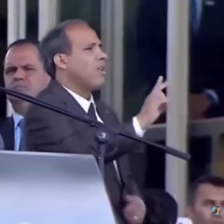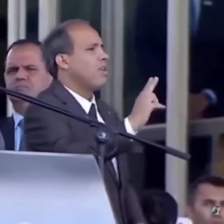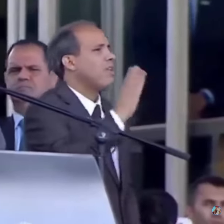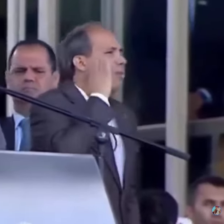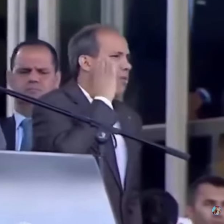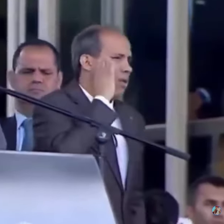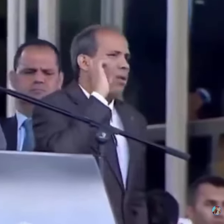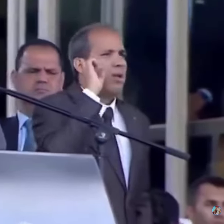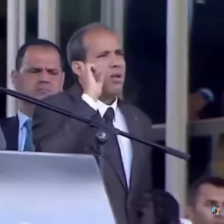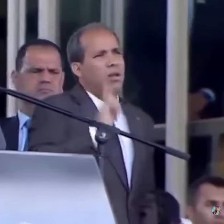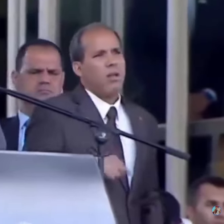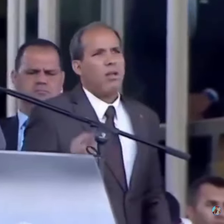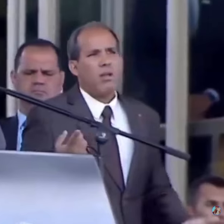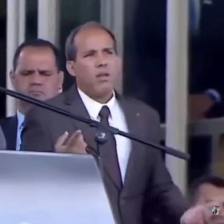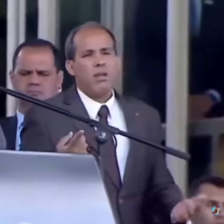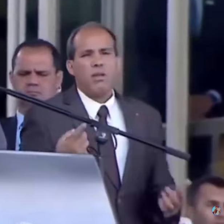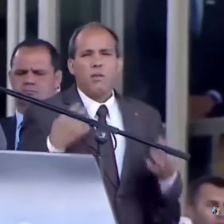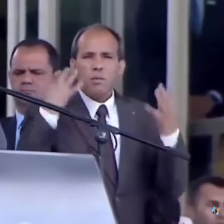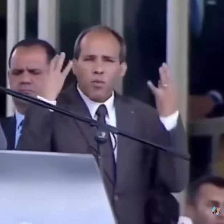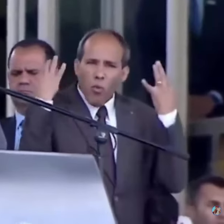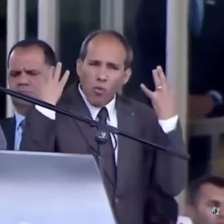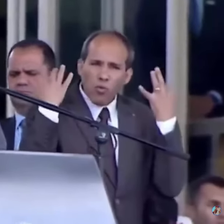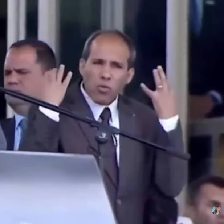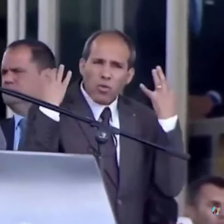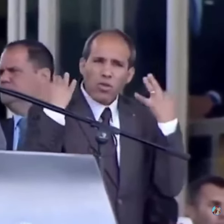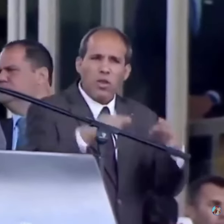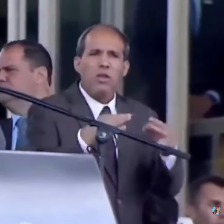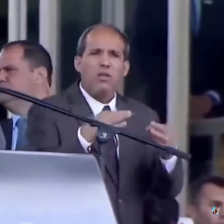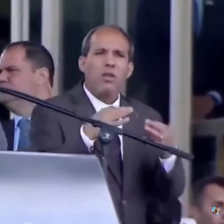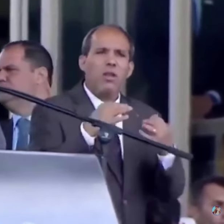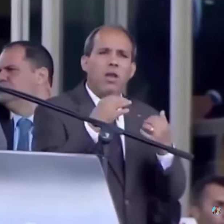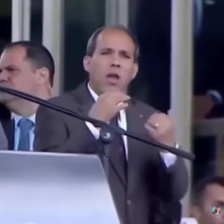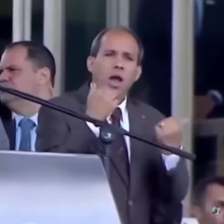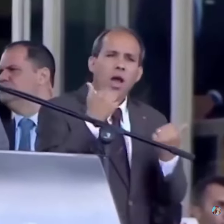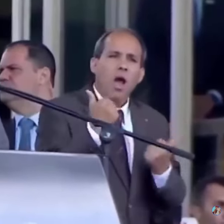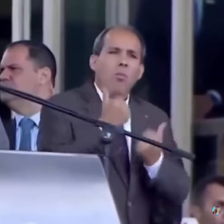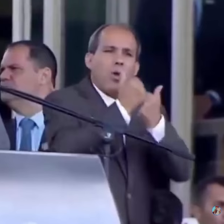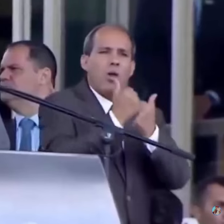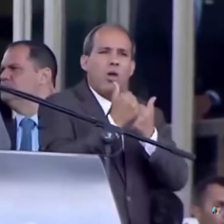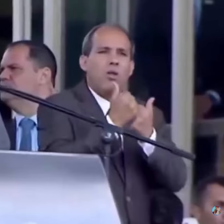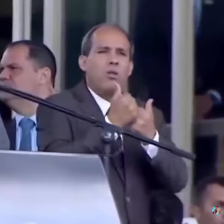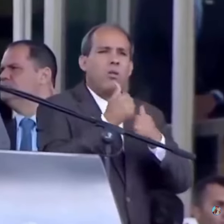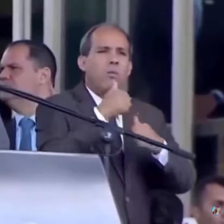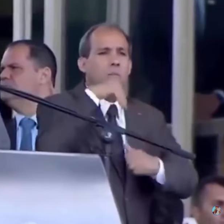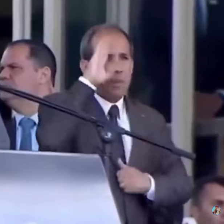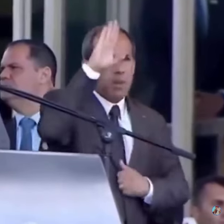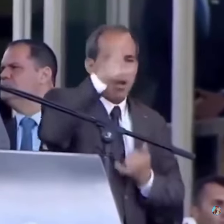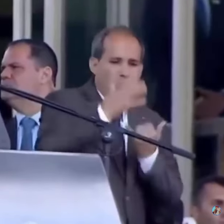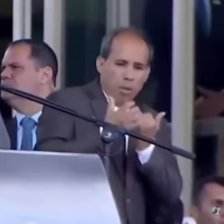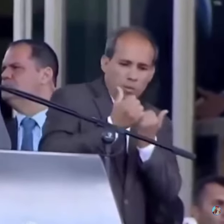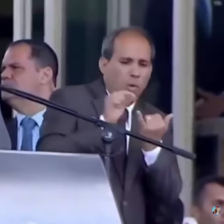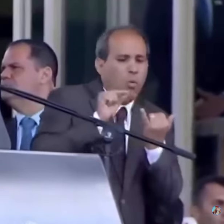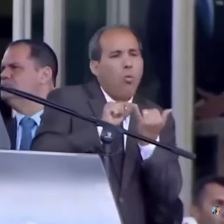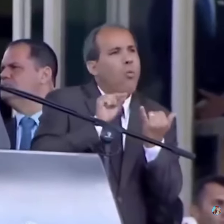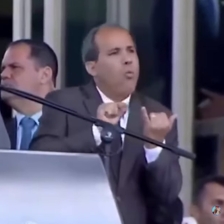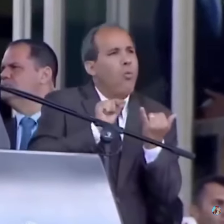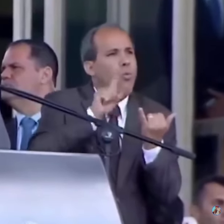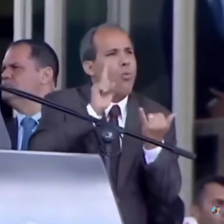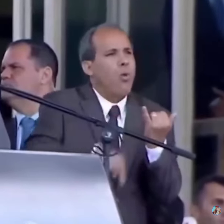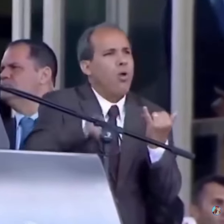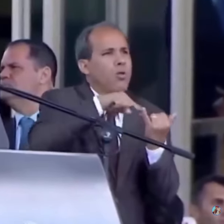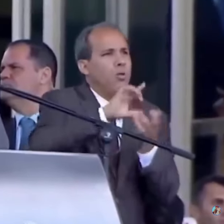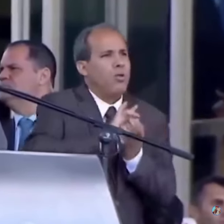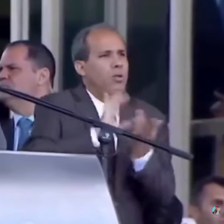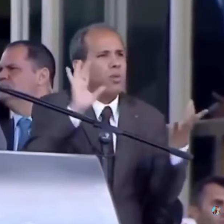ah, os soldados está respeito. Desgraçado, na garantia não ganhou nada. Bem maior, a sua liberdade, a estatura de uma força